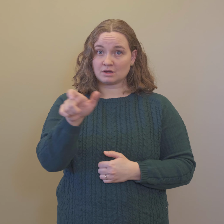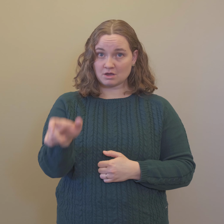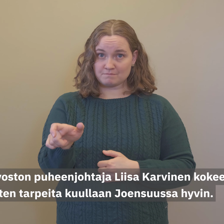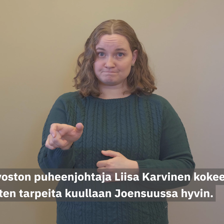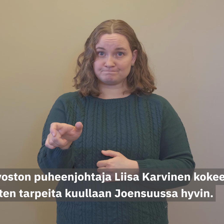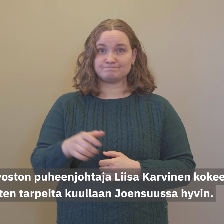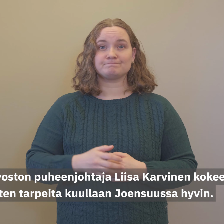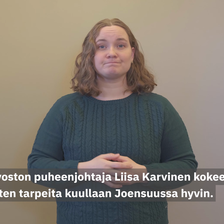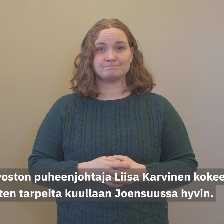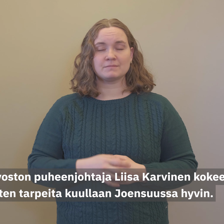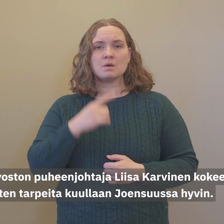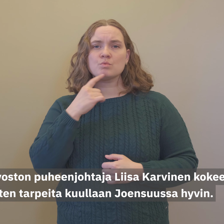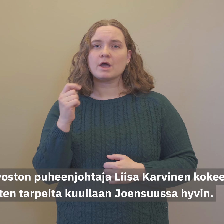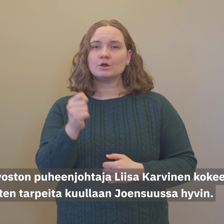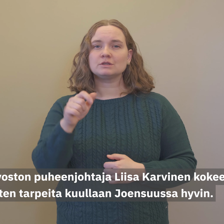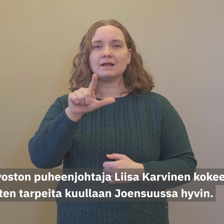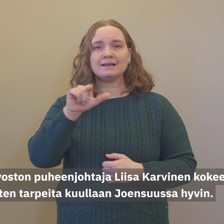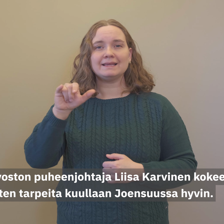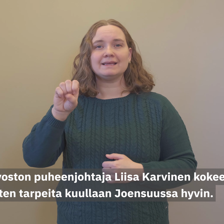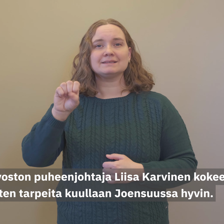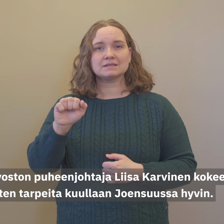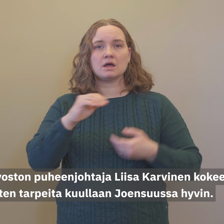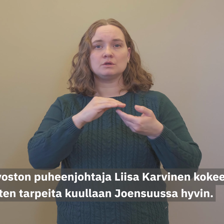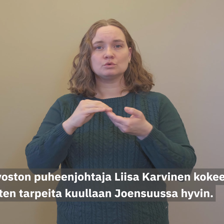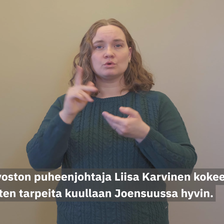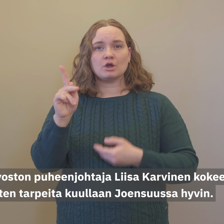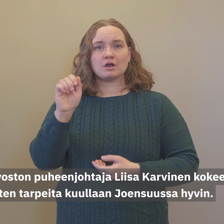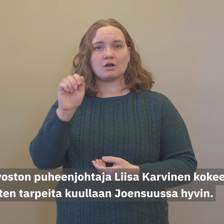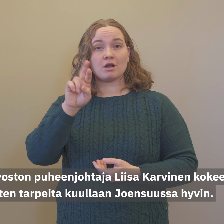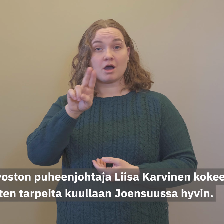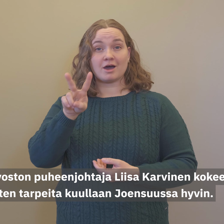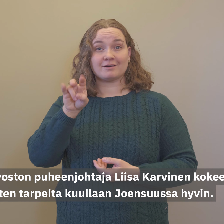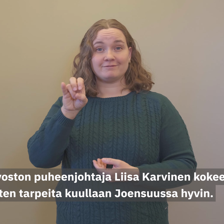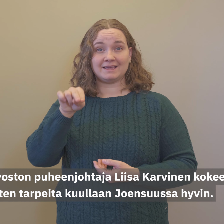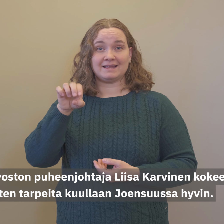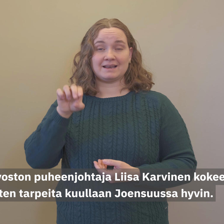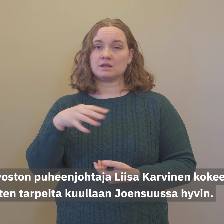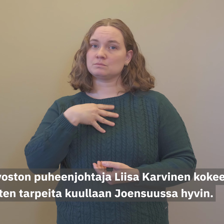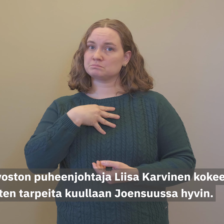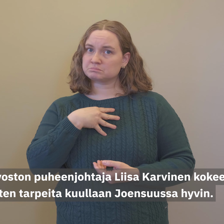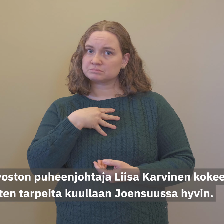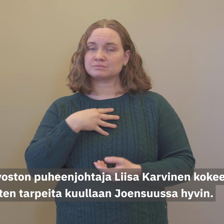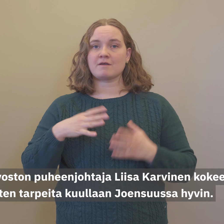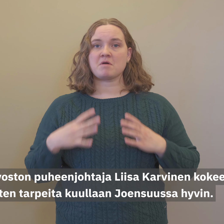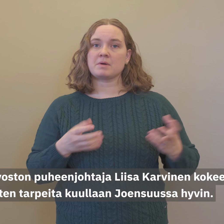Vammaisneuvoston puheenjohtaja Liisa Karvinen kokee, että vammaisten tarpeita kuullaan Joensuussa hyvin.